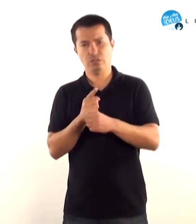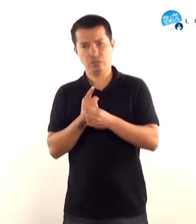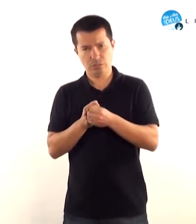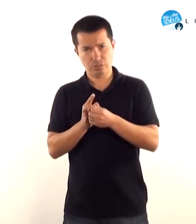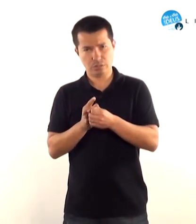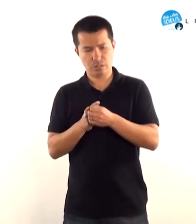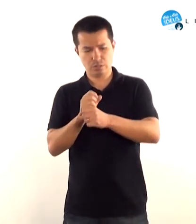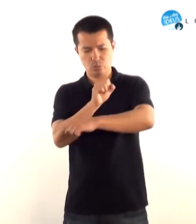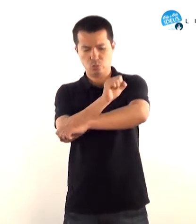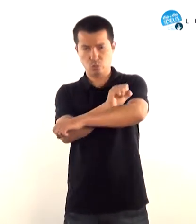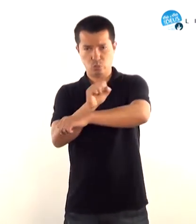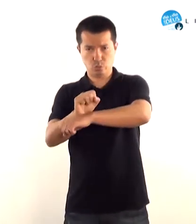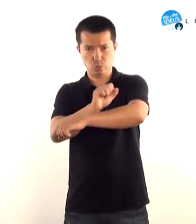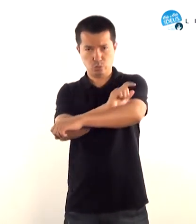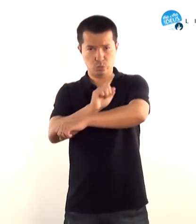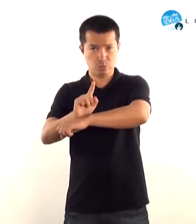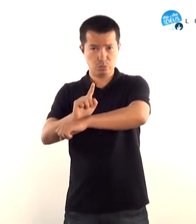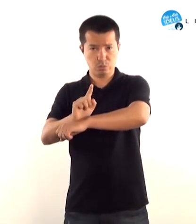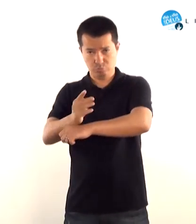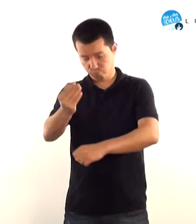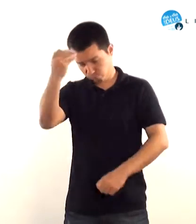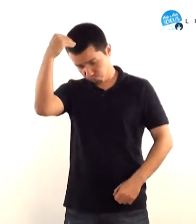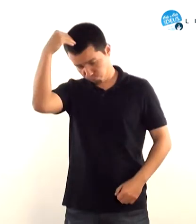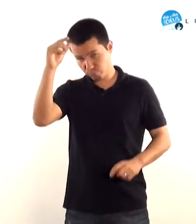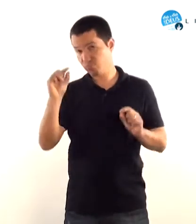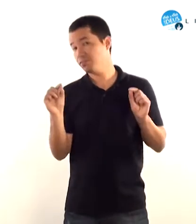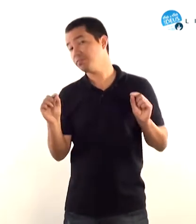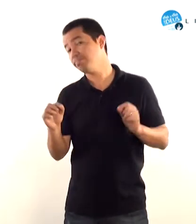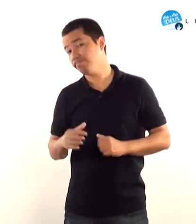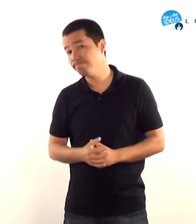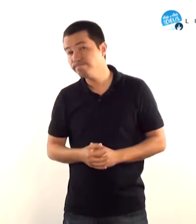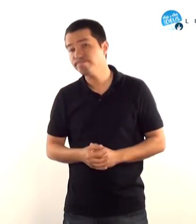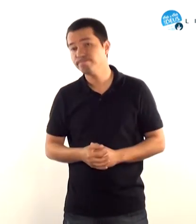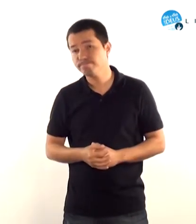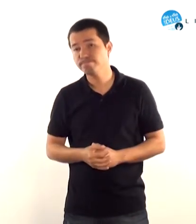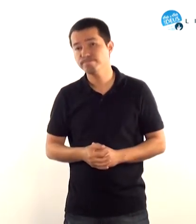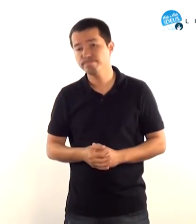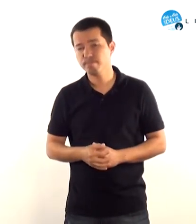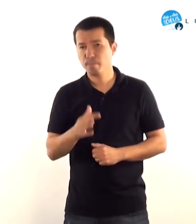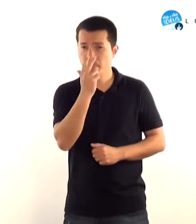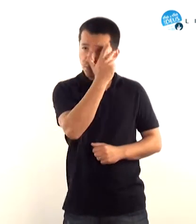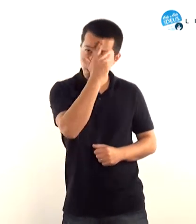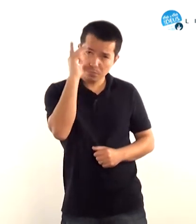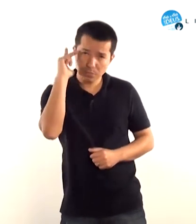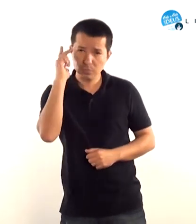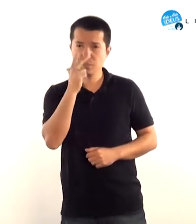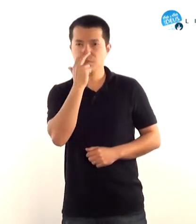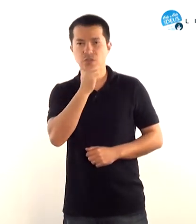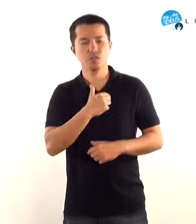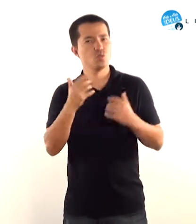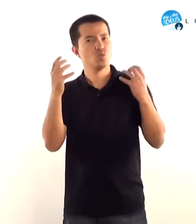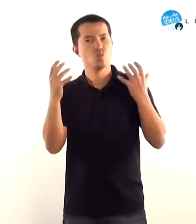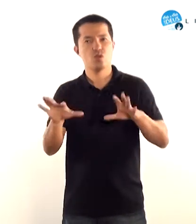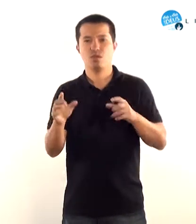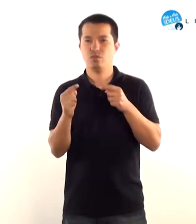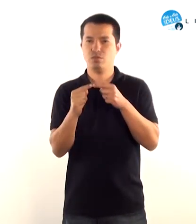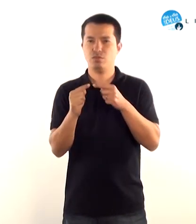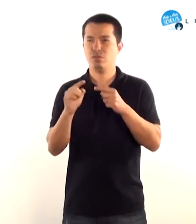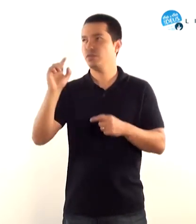no coração daquela sociedade de Sodoma e Gomorra? E que começou a acontecer no coração de